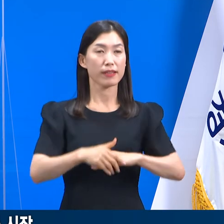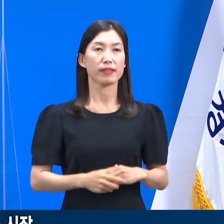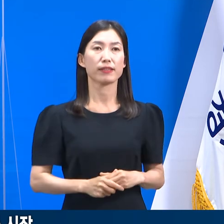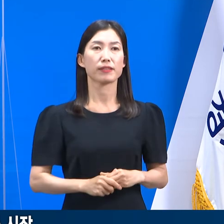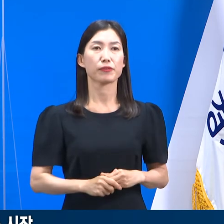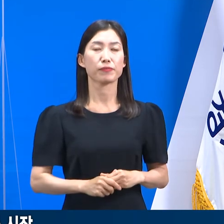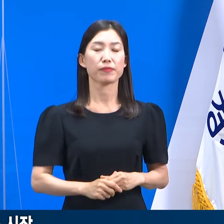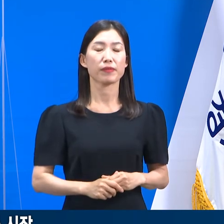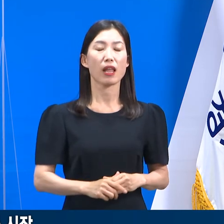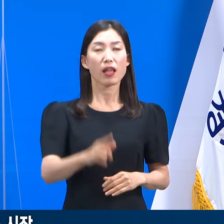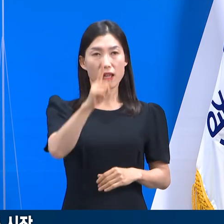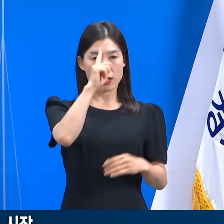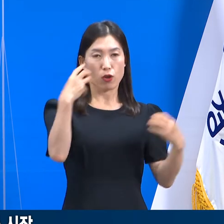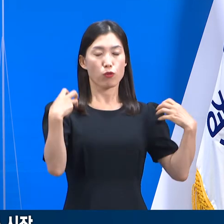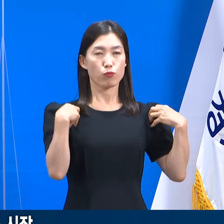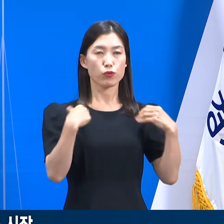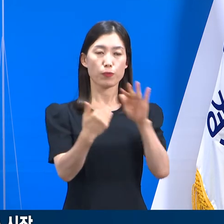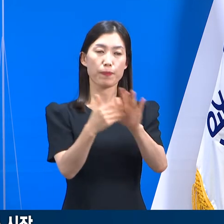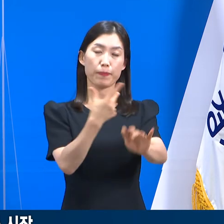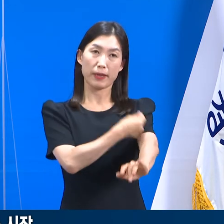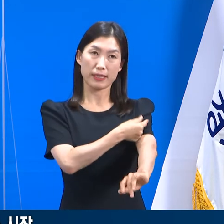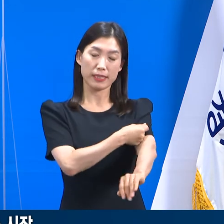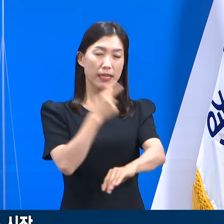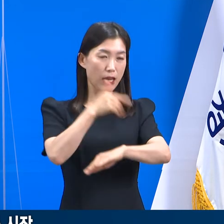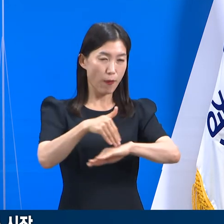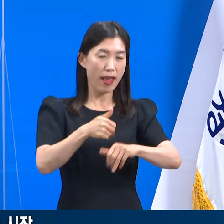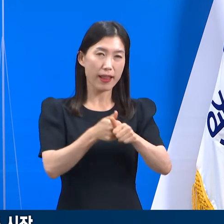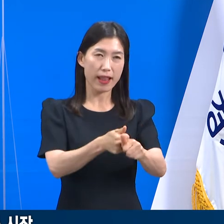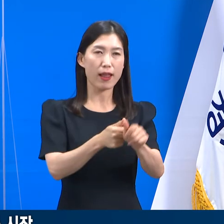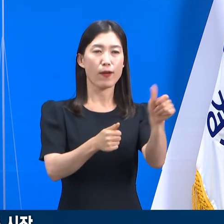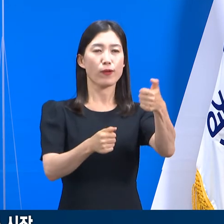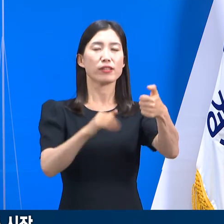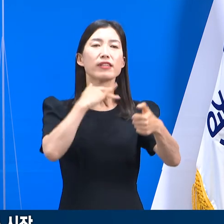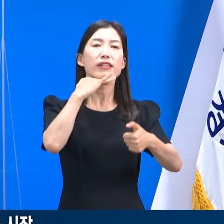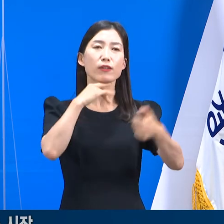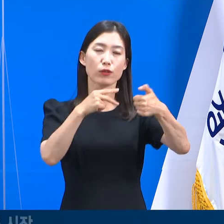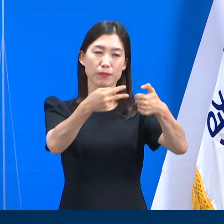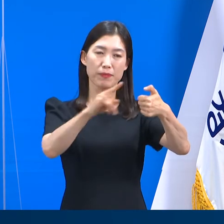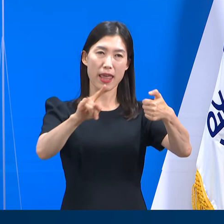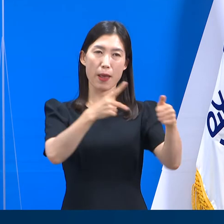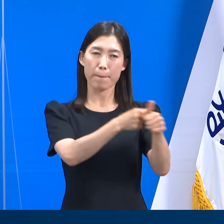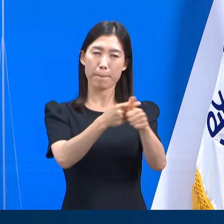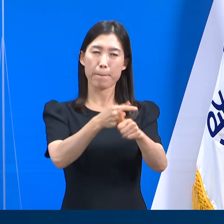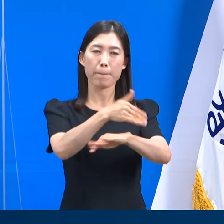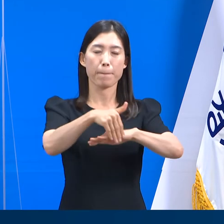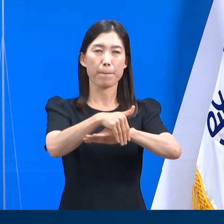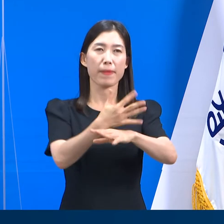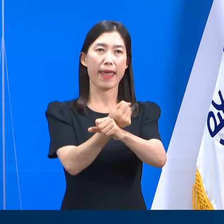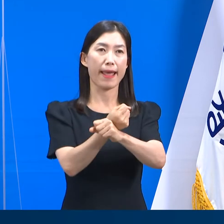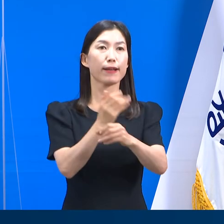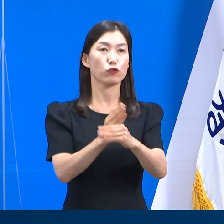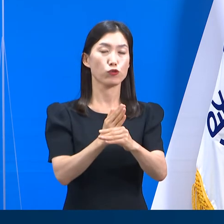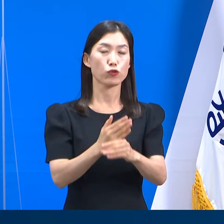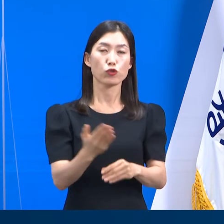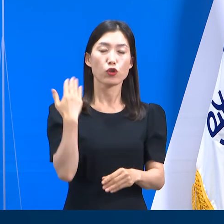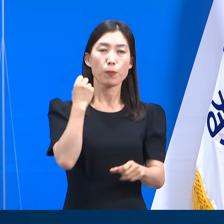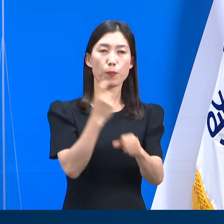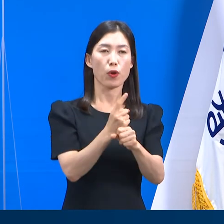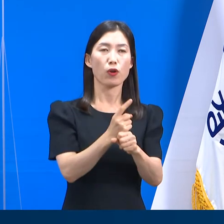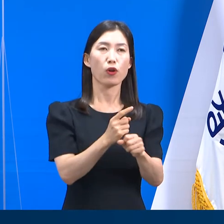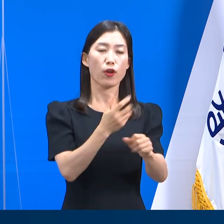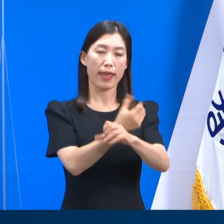정부 백신 접종 계획에 따라 50대 예방접종을 추진 중입니다. 먼저 지난 12일부터